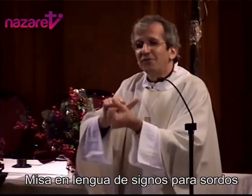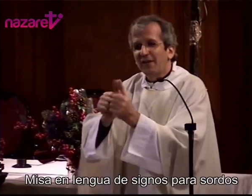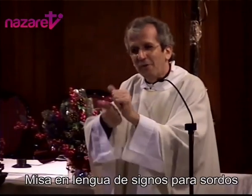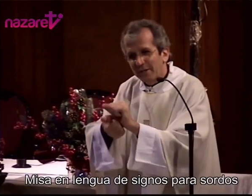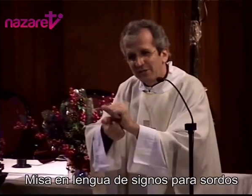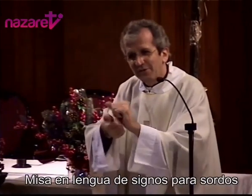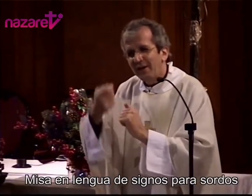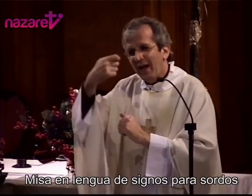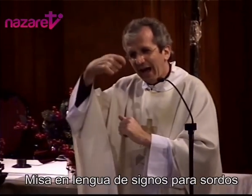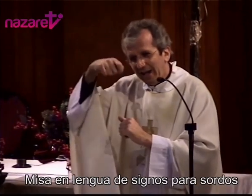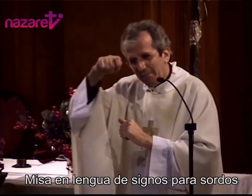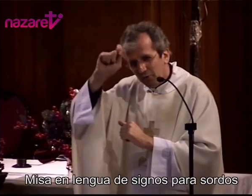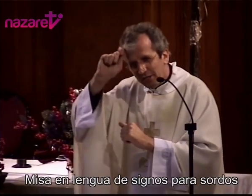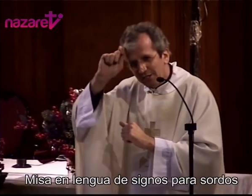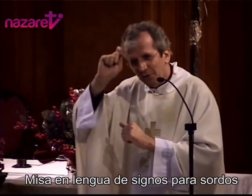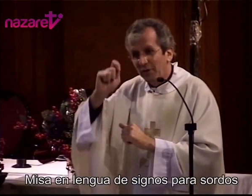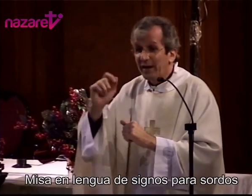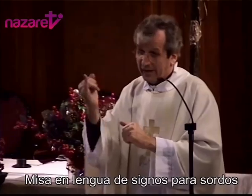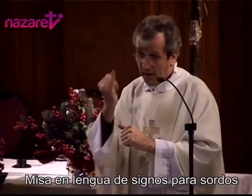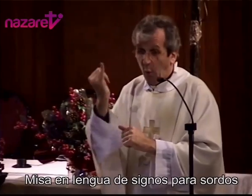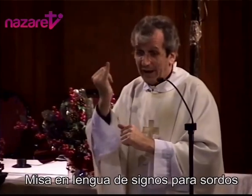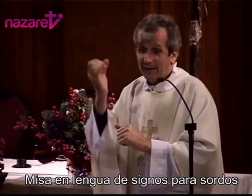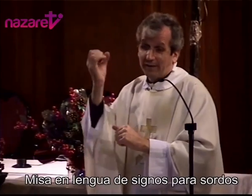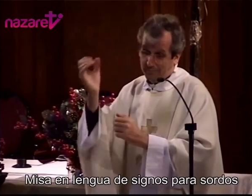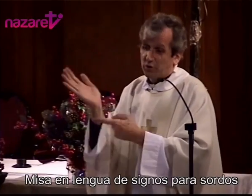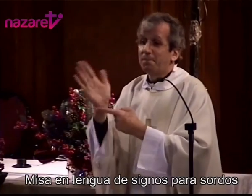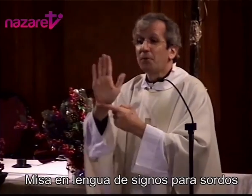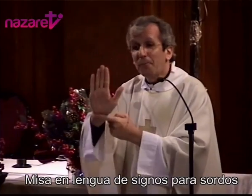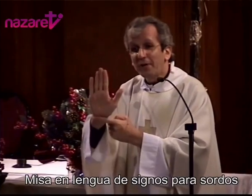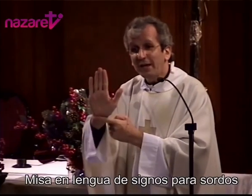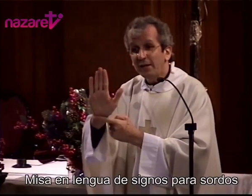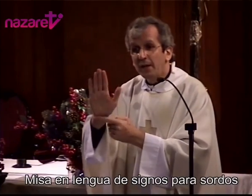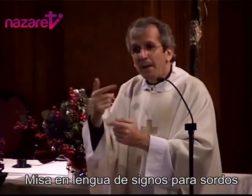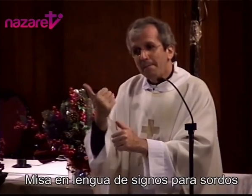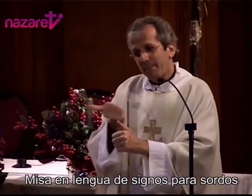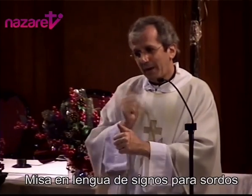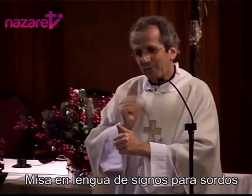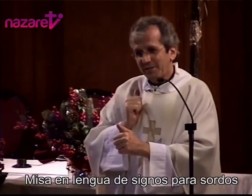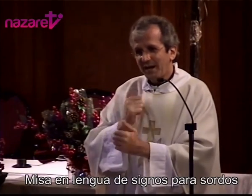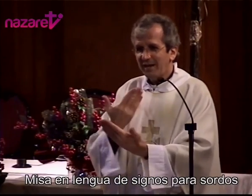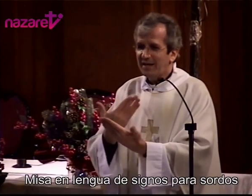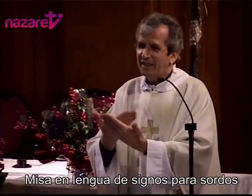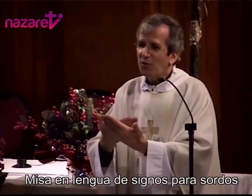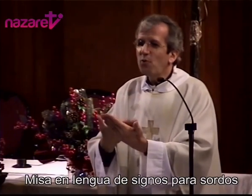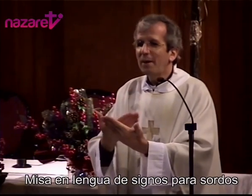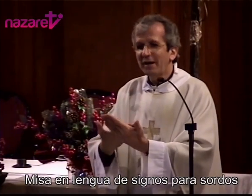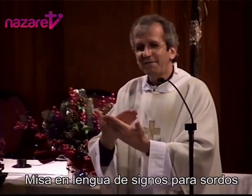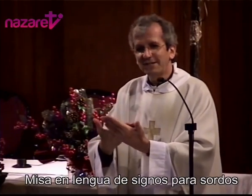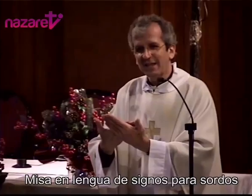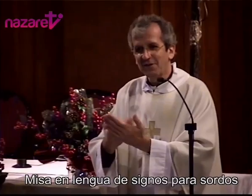signo de conversión, aquel bautismo que Juan pues proponía, para aprovechar y hacer